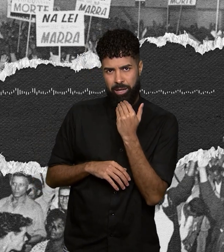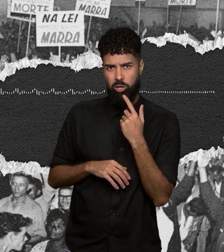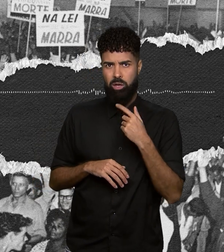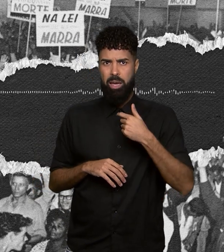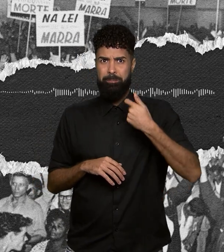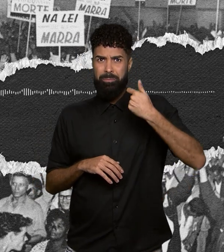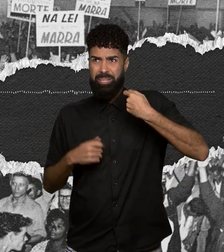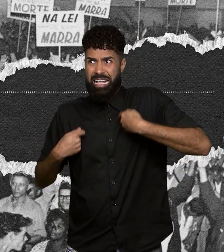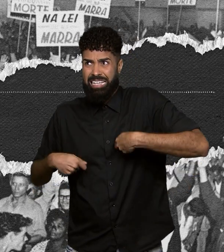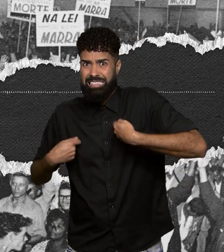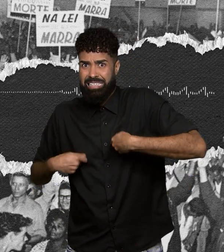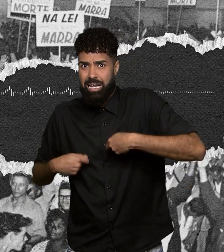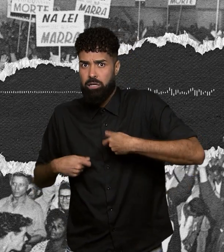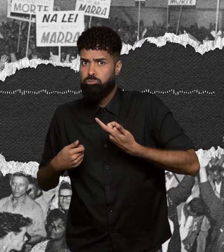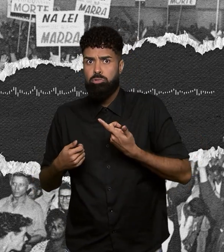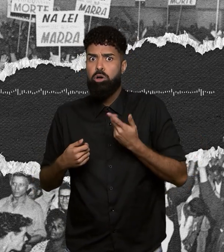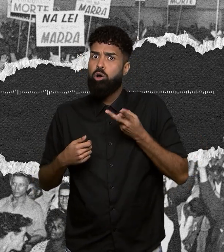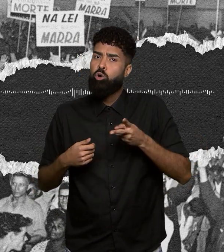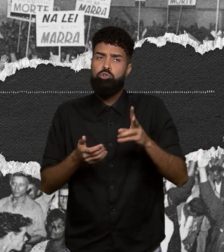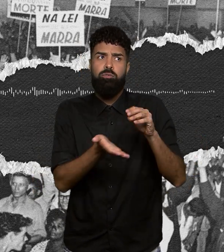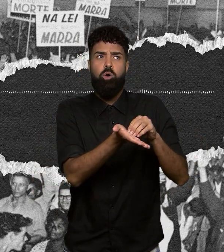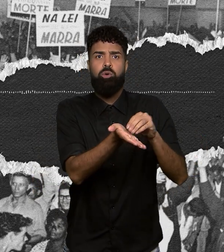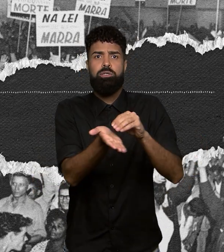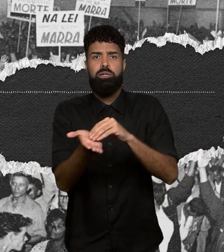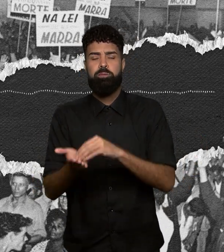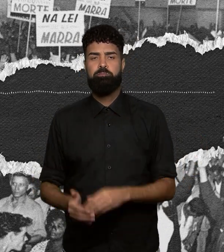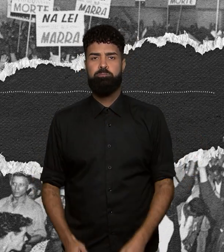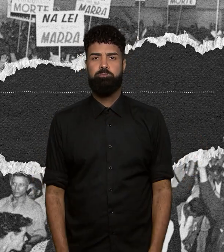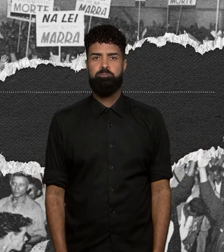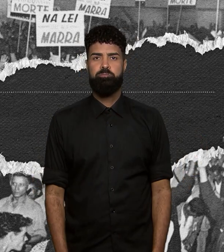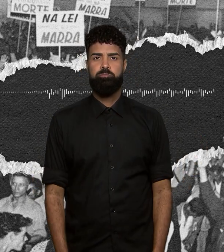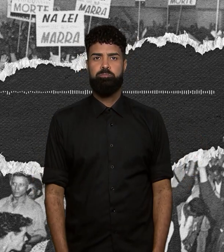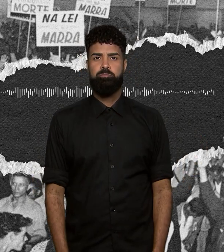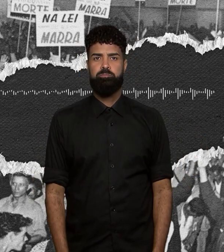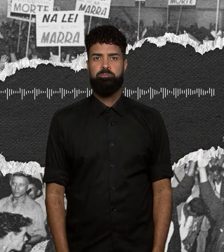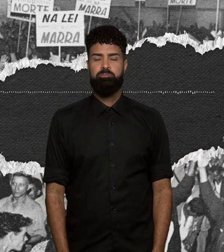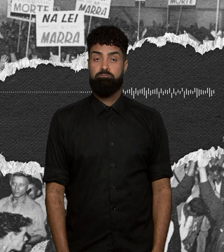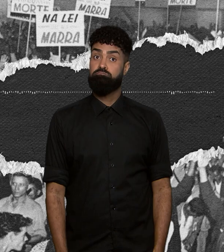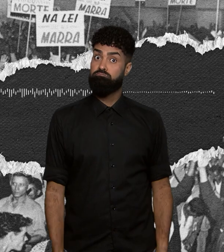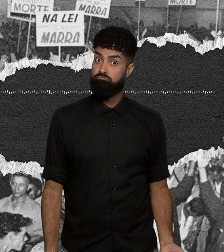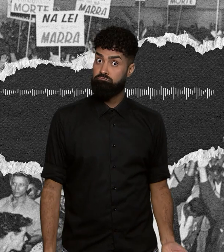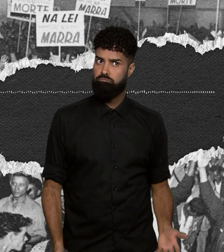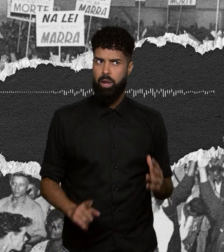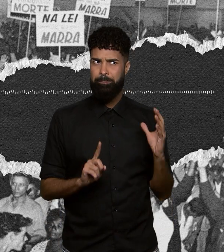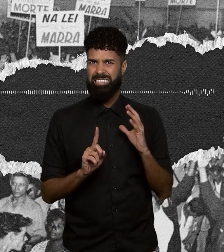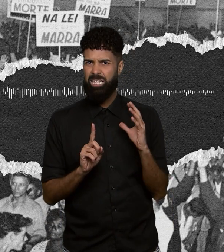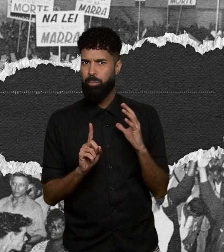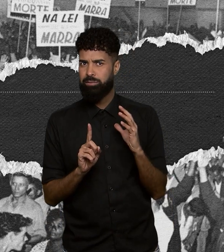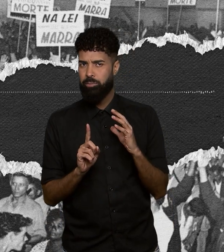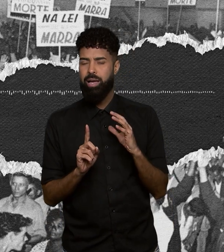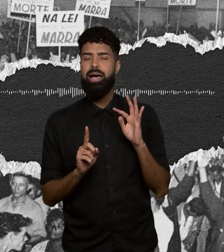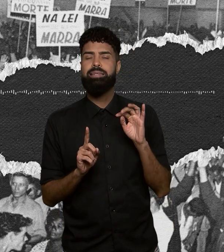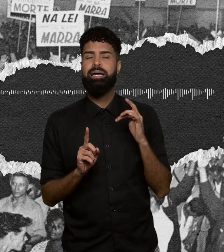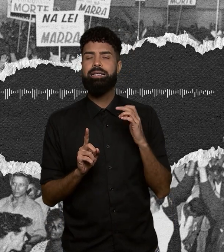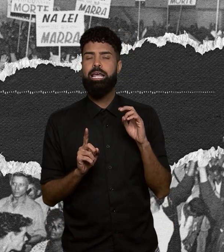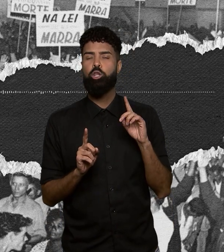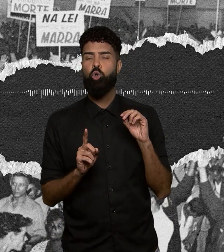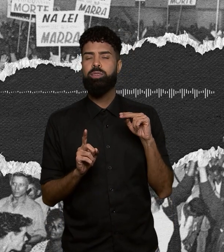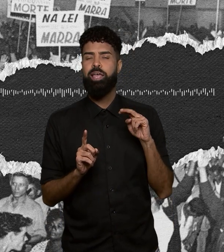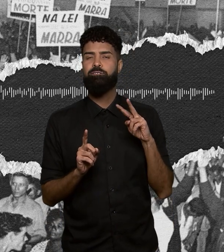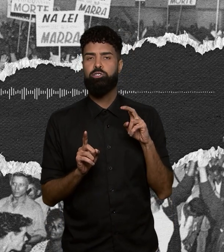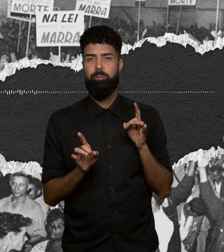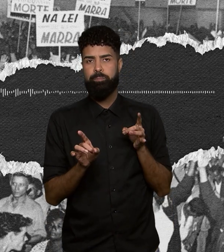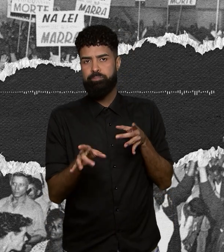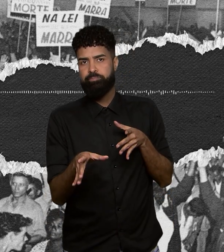primeira necessidade continuam faltando pressionado Tancredo Neves renunciou e João Gular